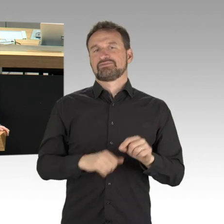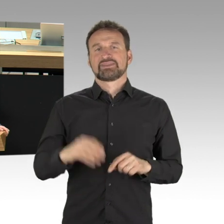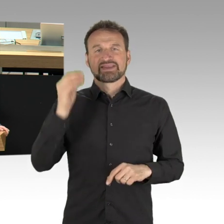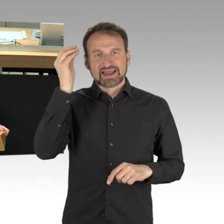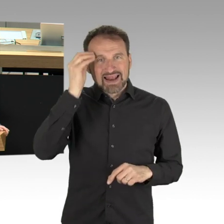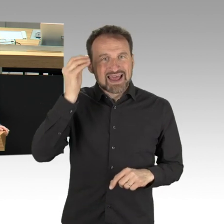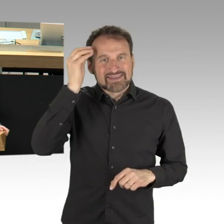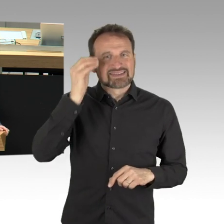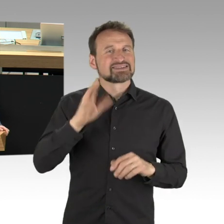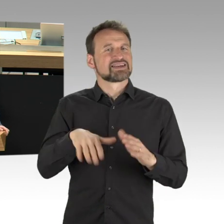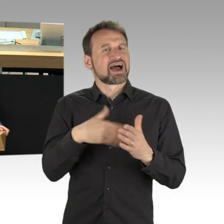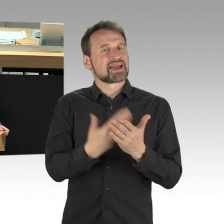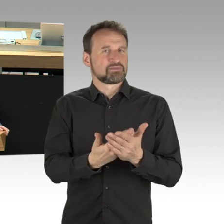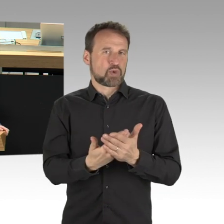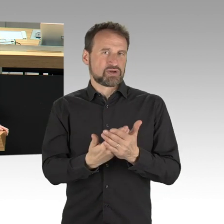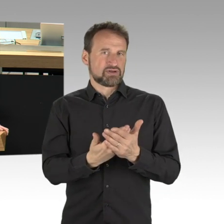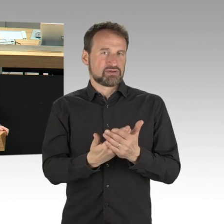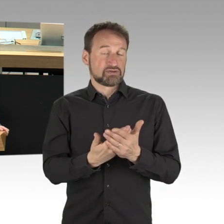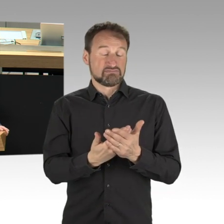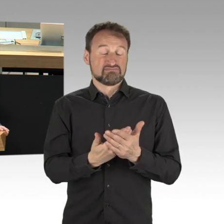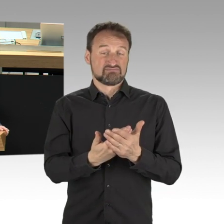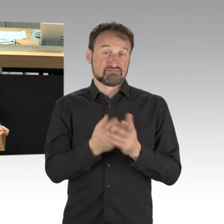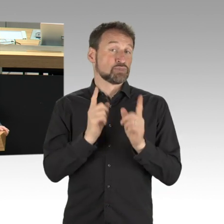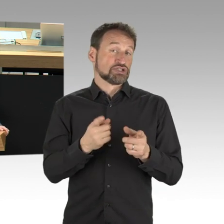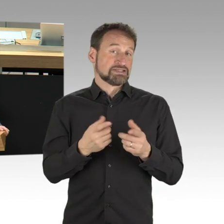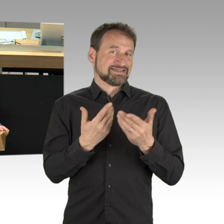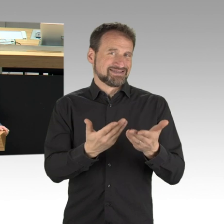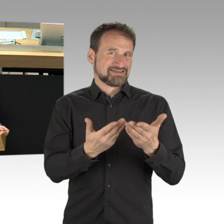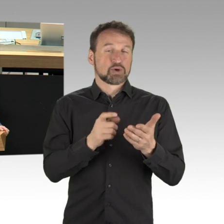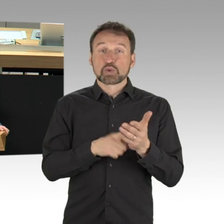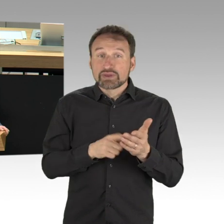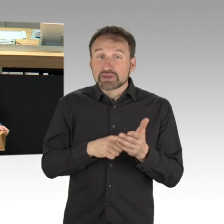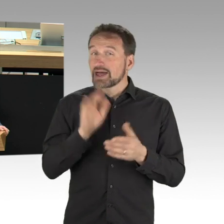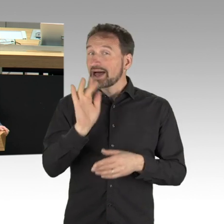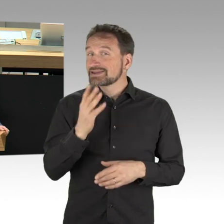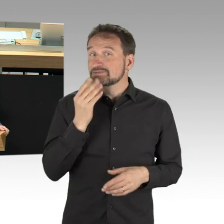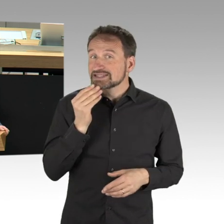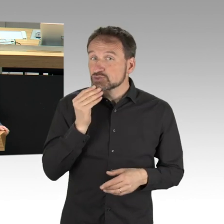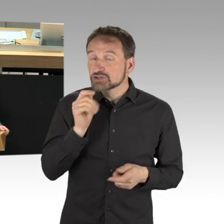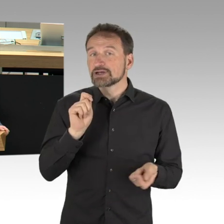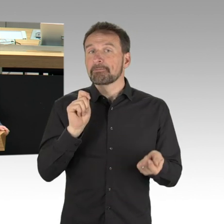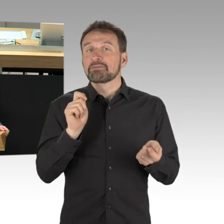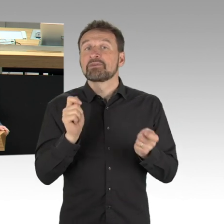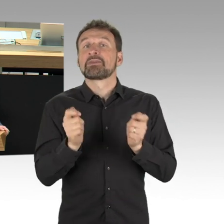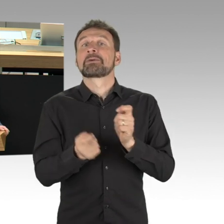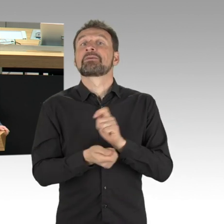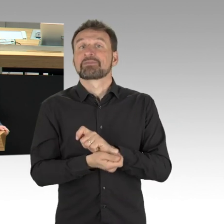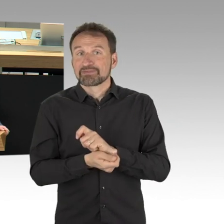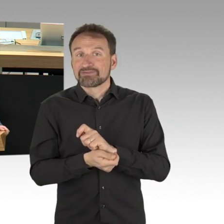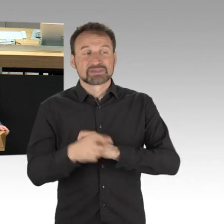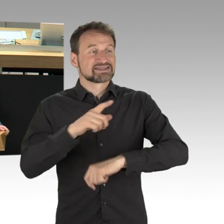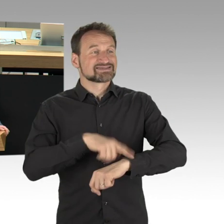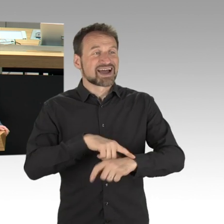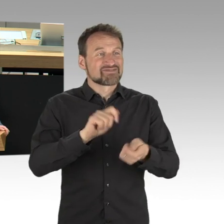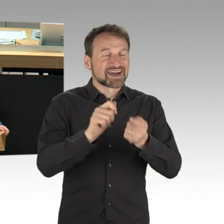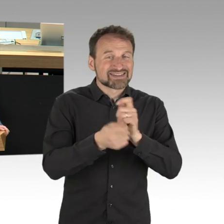Denn Antisemitismus verändert sich. Antisemitismus wandelt sich, so wie die Zeiten sich wandeln und so sind auch seine Erscheinungsformen. Und das